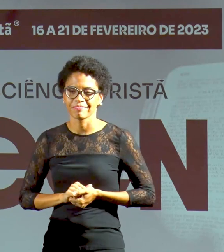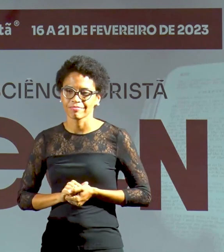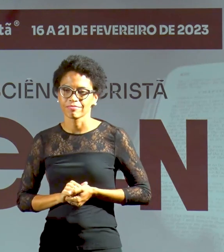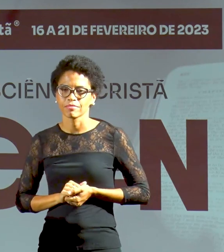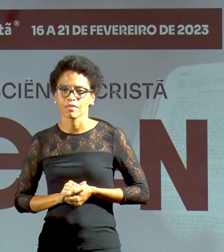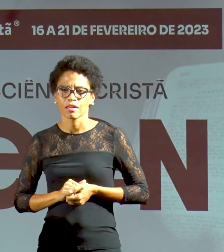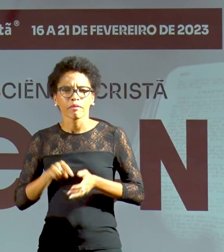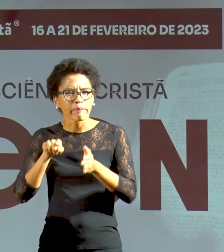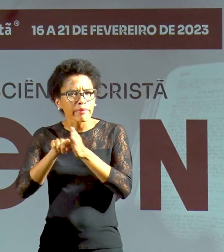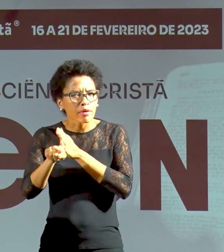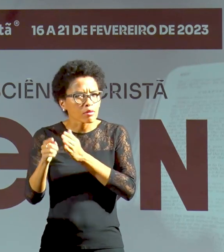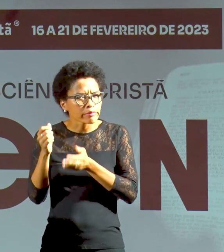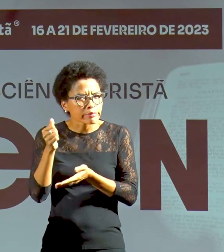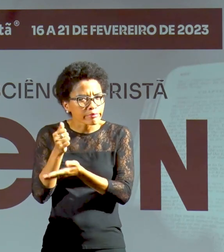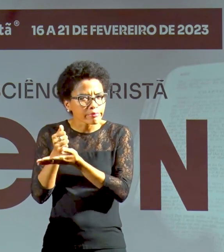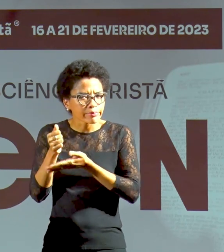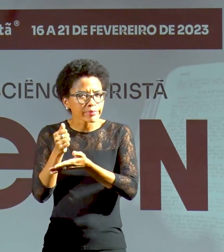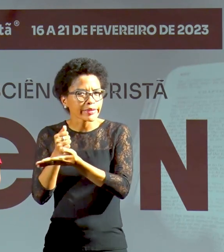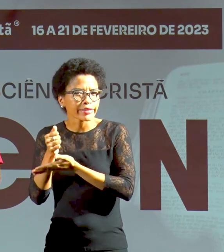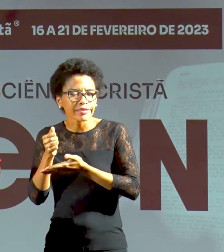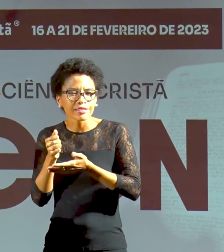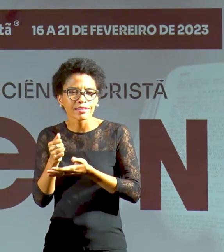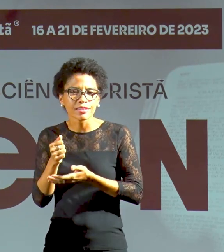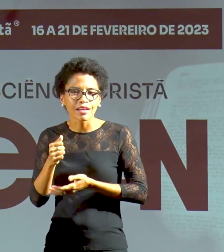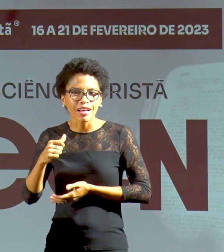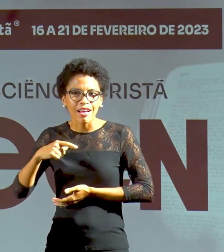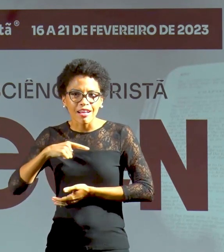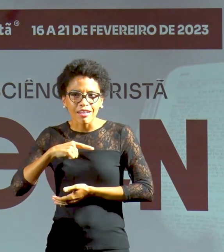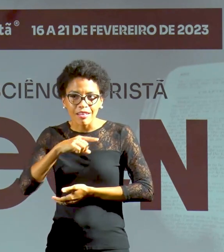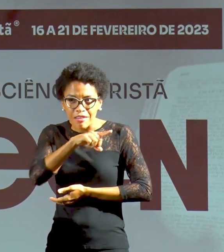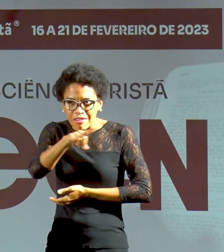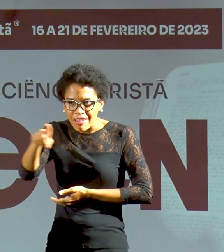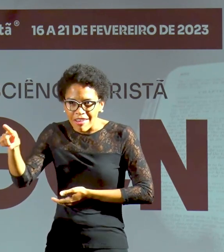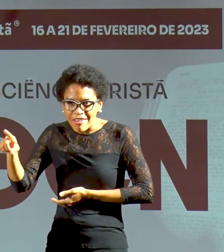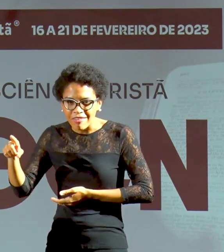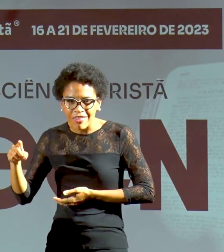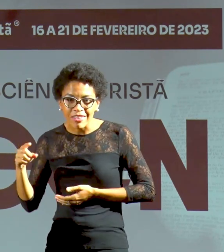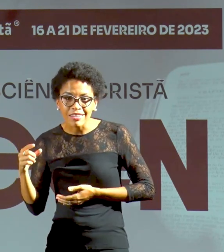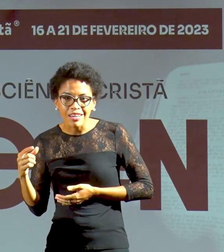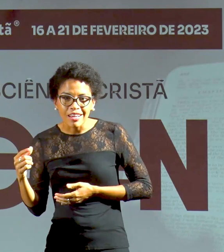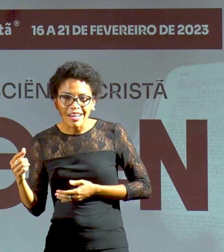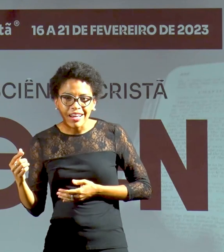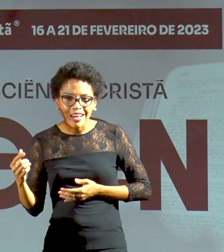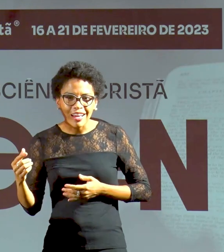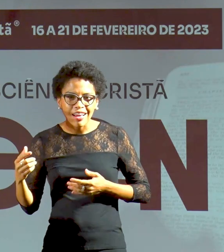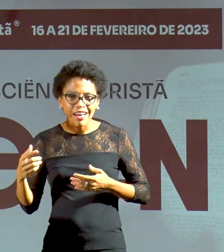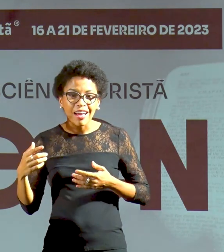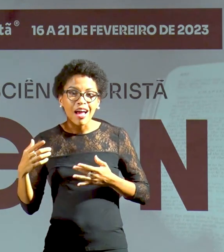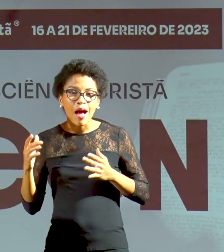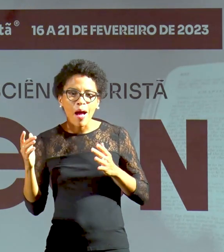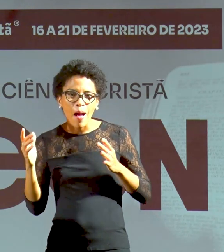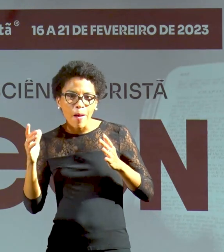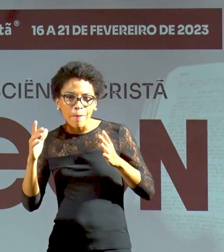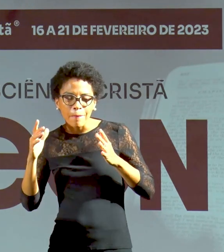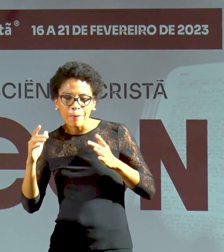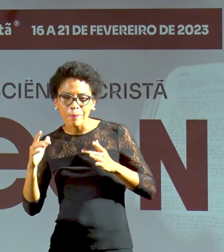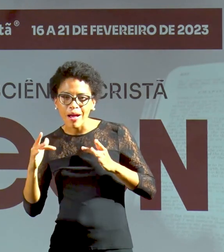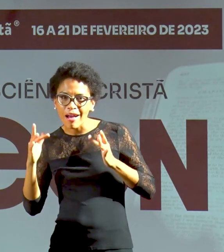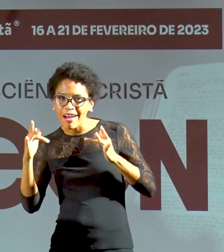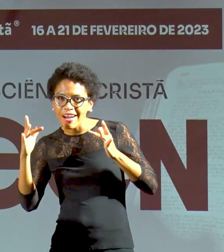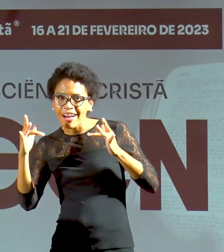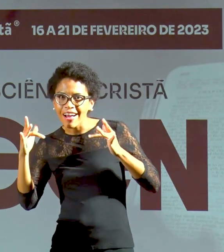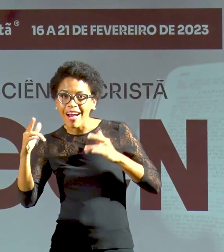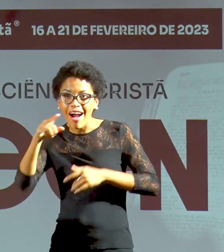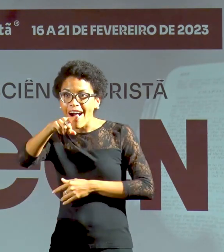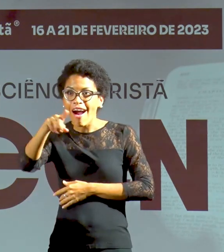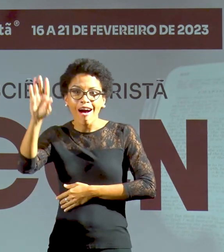com uma pergunta básica tem alguém apaixonado aqui levante a mão por favor olha ali temos uma apaixonada muito corajosa